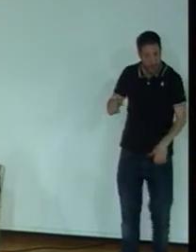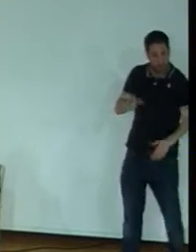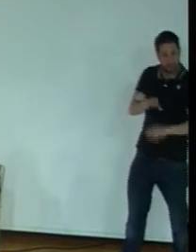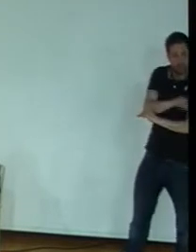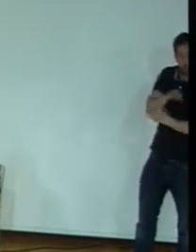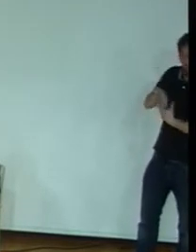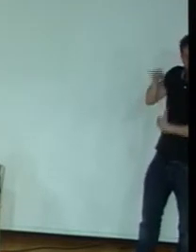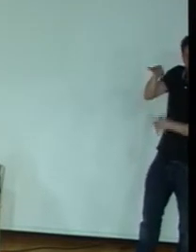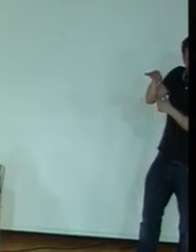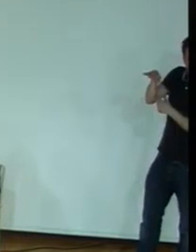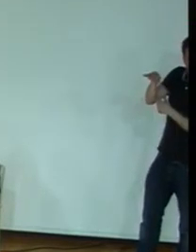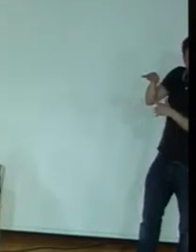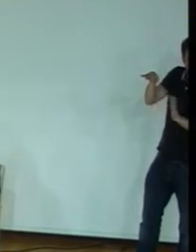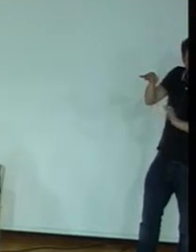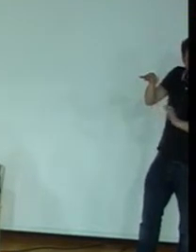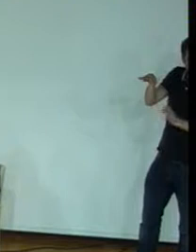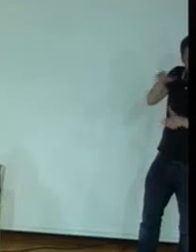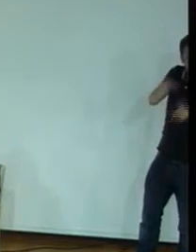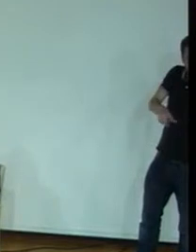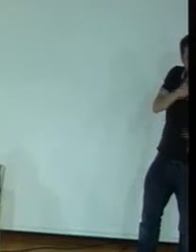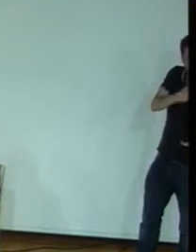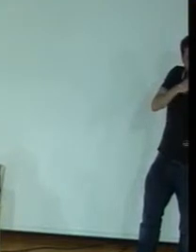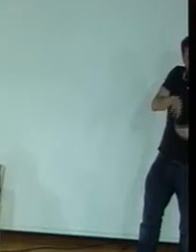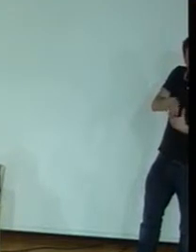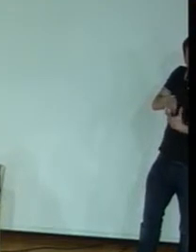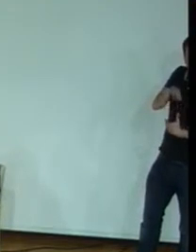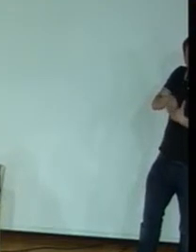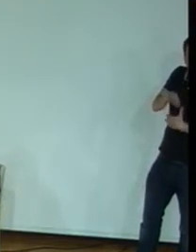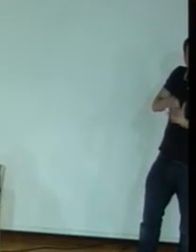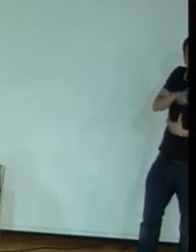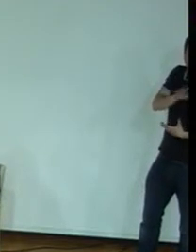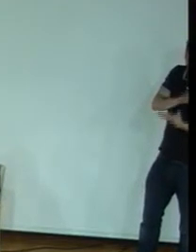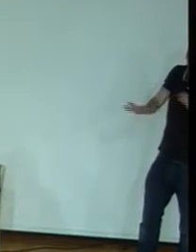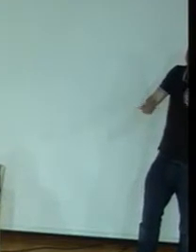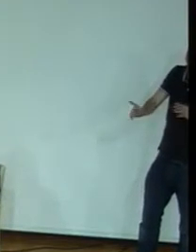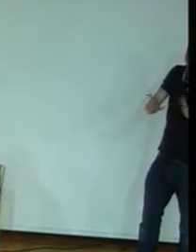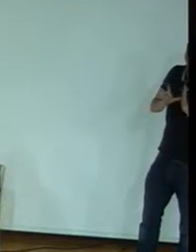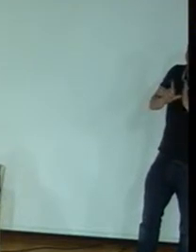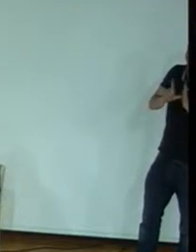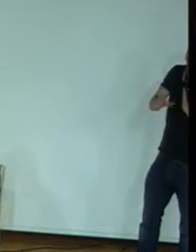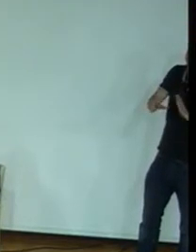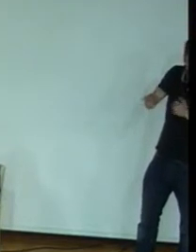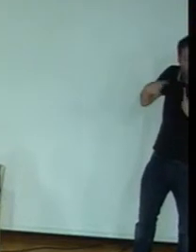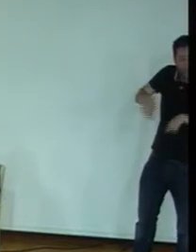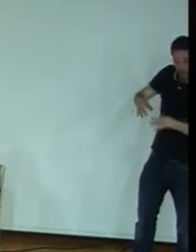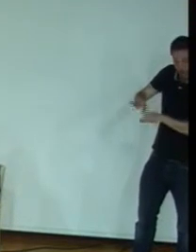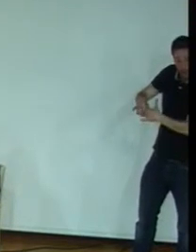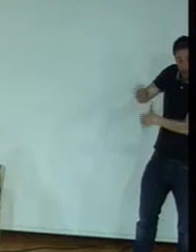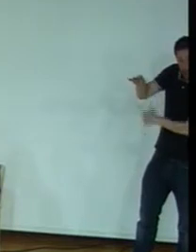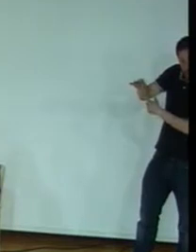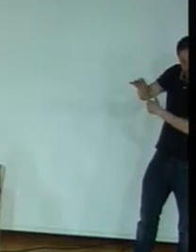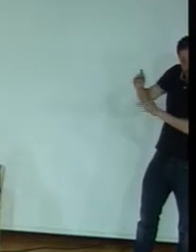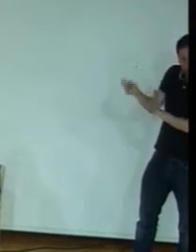même un régime représentatif aujourd'hui, où les citoyens ne votent pas directement les lois, eh bien, on peut très bien se dire